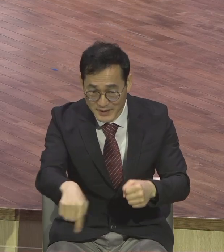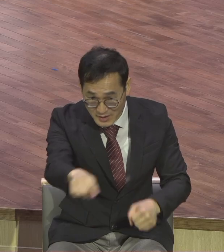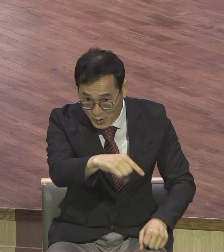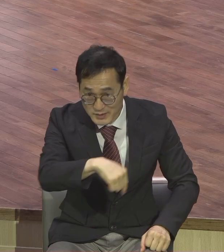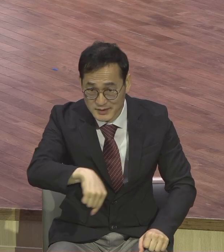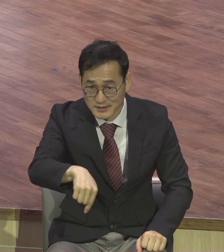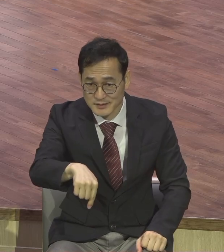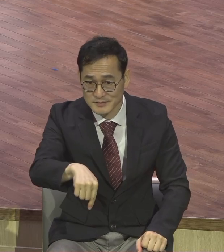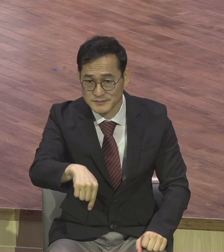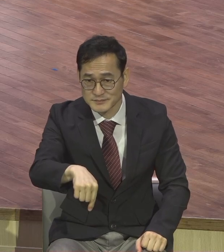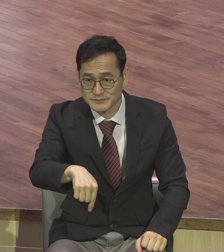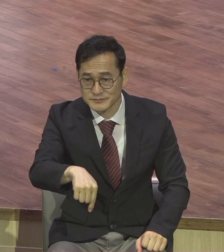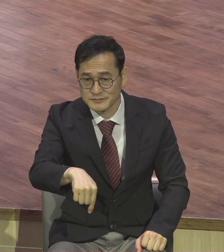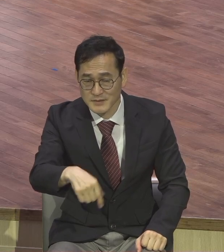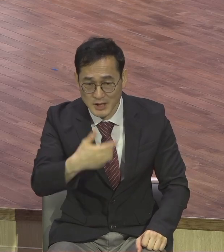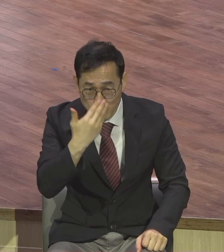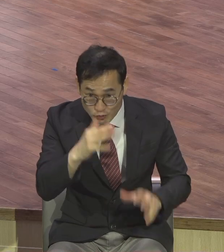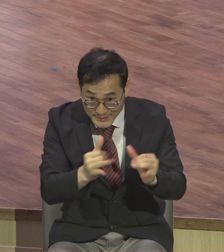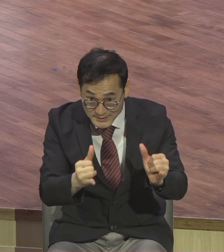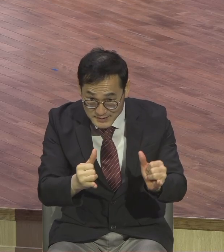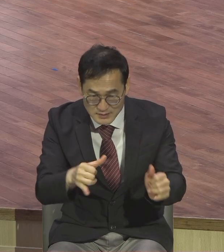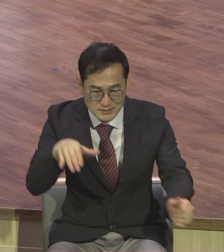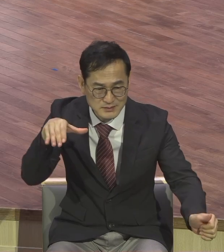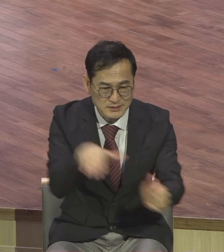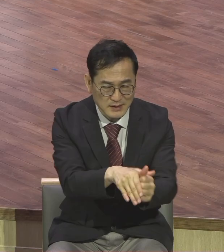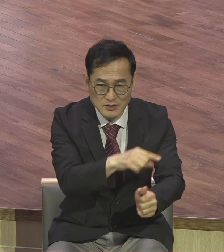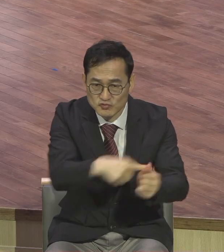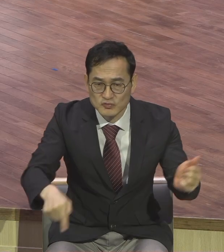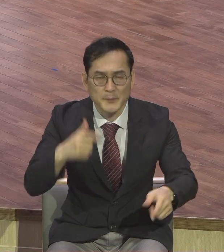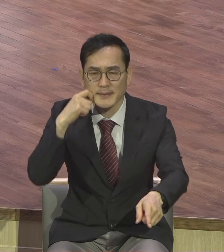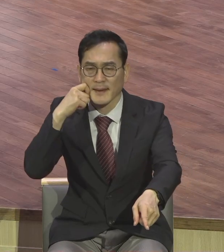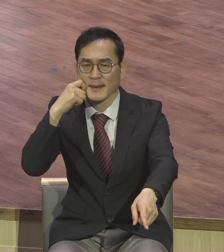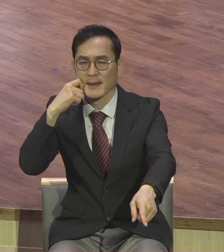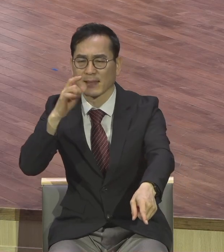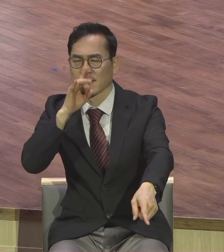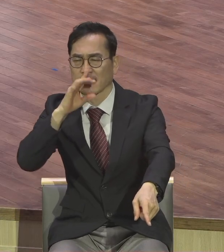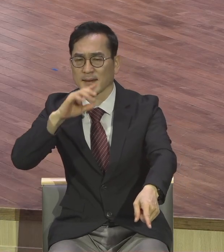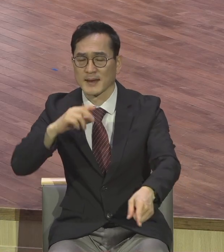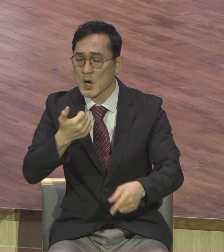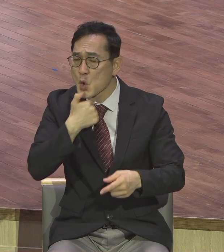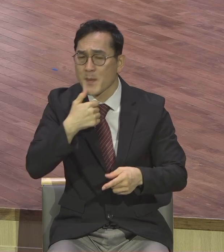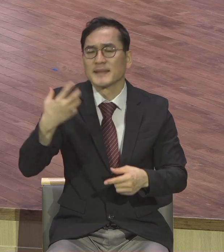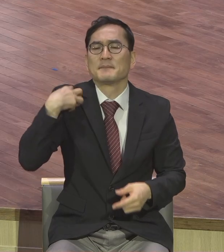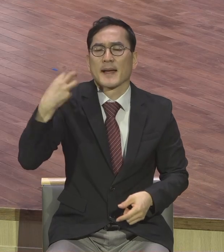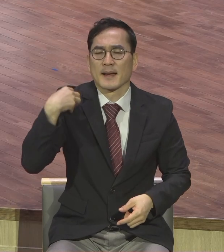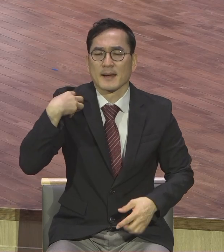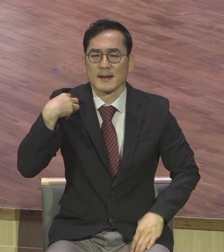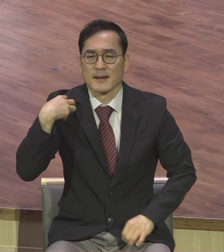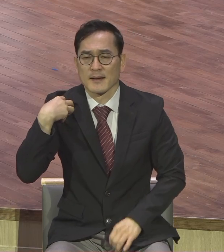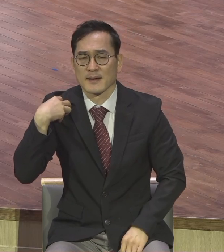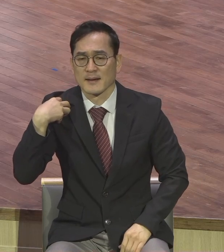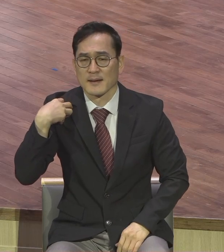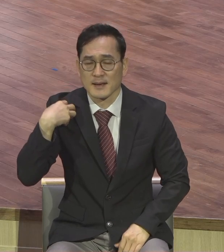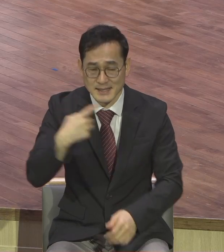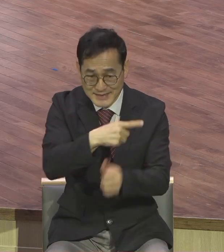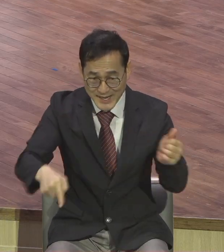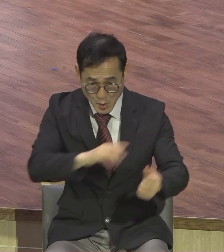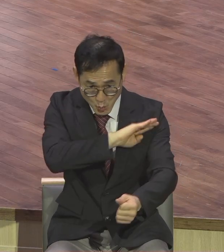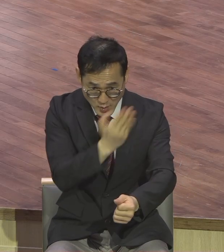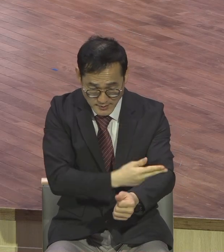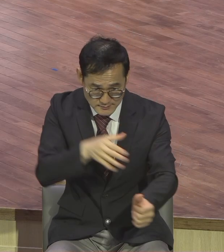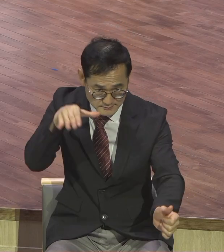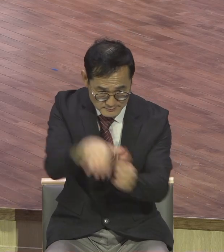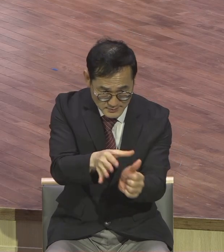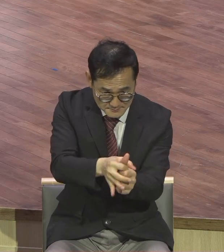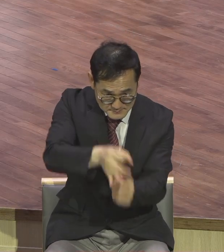사내들인 공회에서는요, 사형만은 못하게 되어 있어요. 사형은 로마 정부가 파송한 총독에게 있게 돼 있어요.